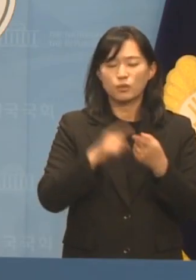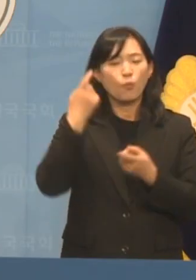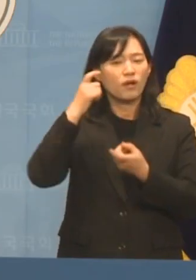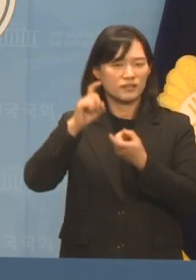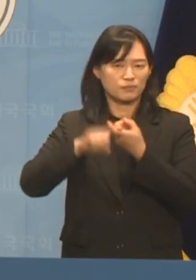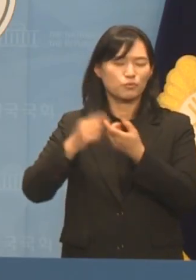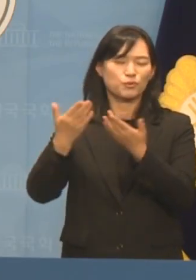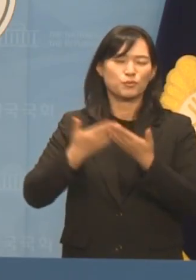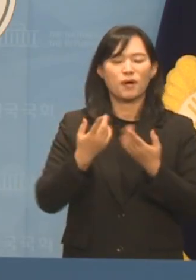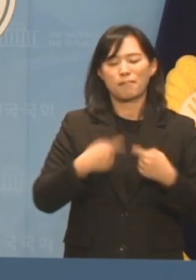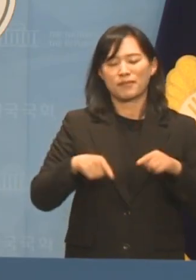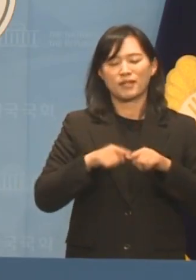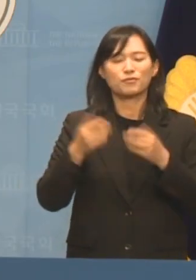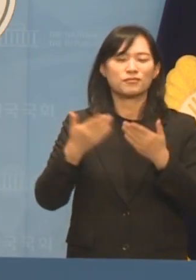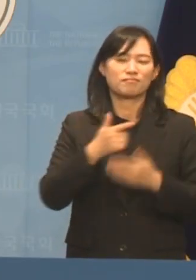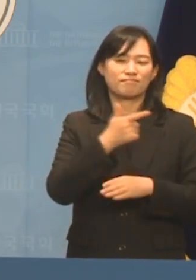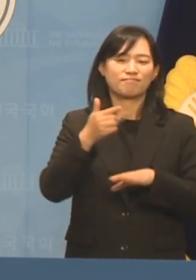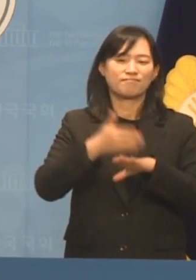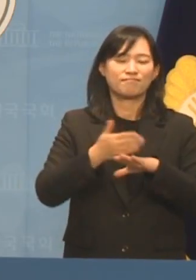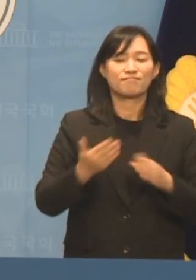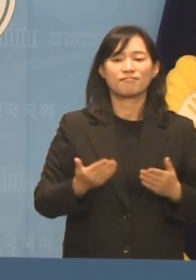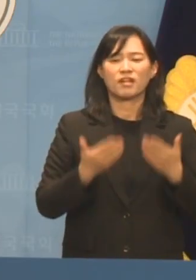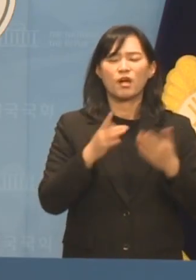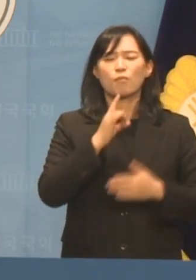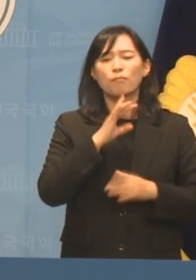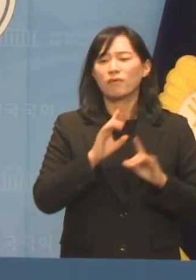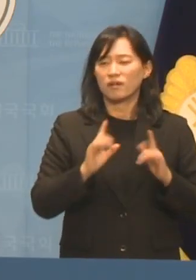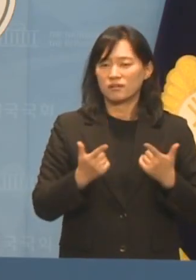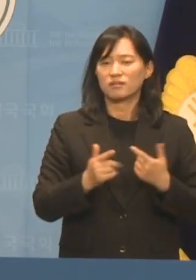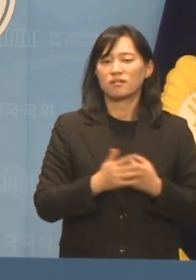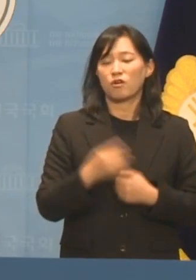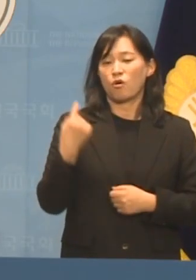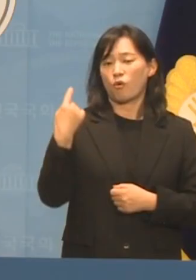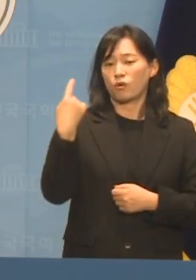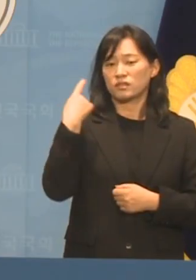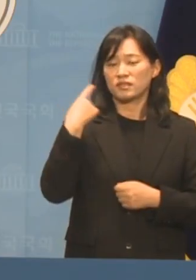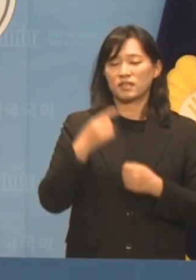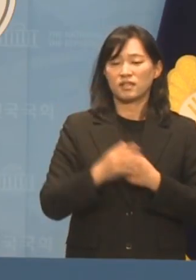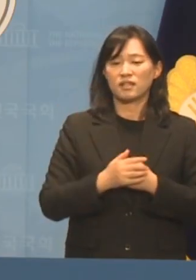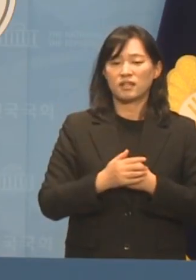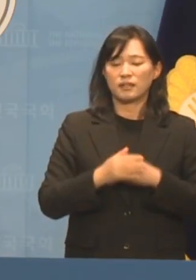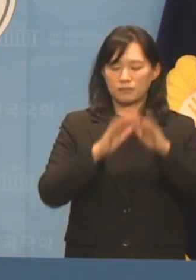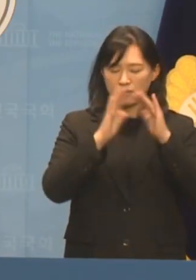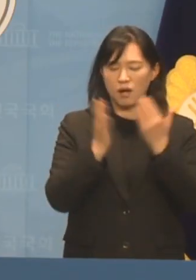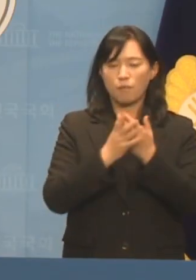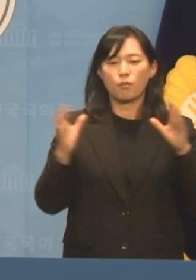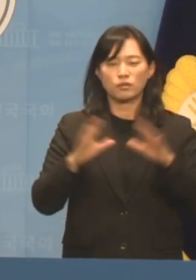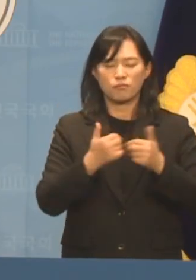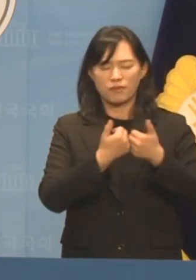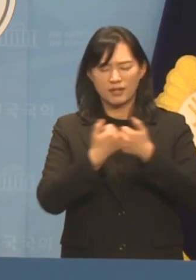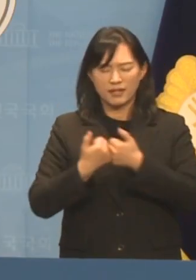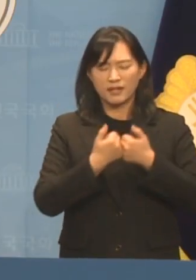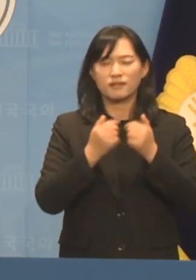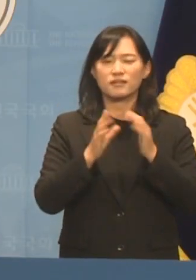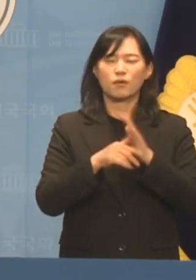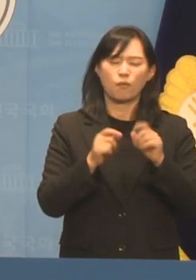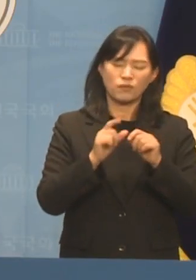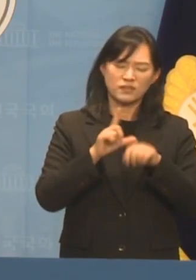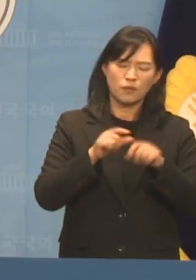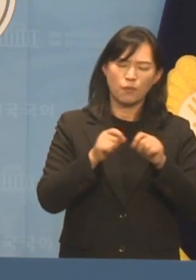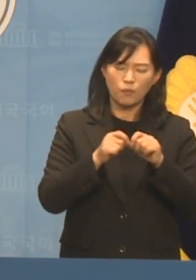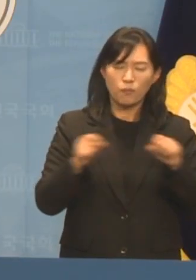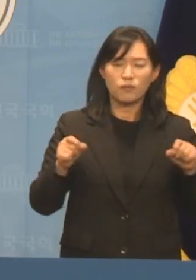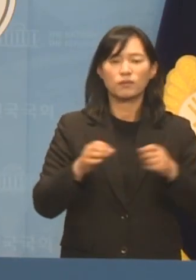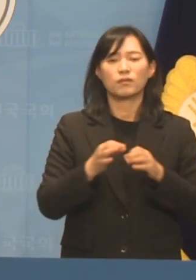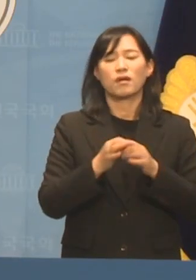함께해 주신 분들께 감사 인사드립니다. 뿐만 아니라 어제 정무위원회 전원회의에서 긴 시간 동안 악질 투기